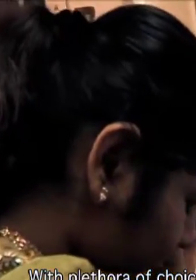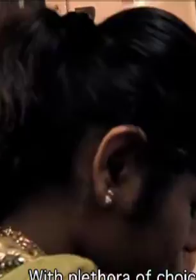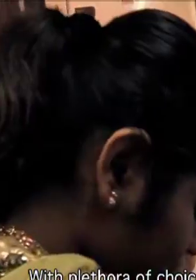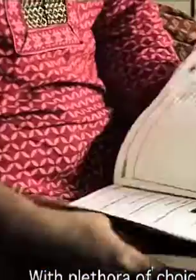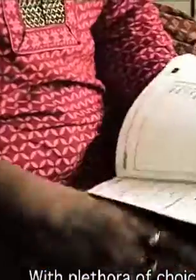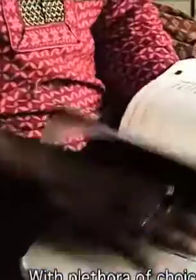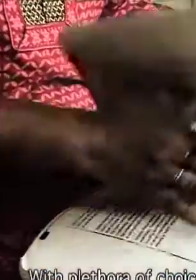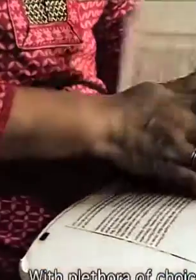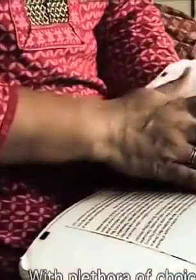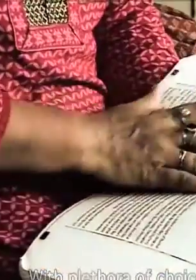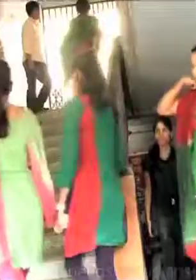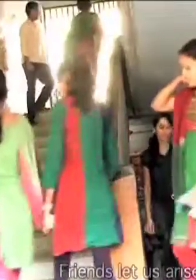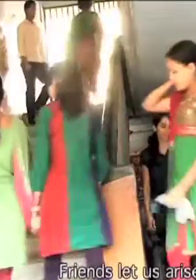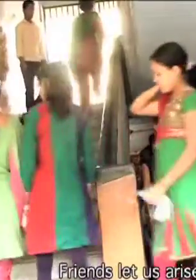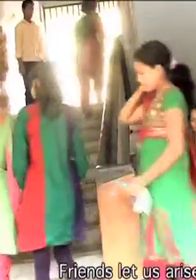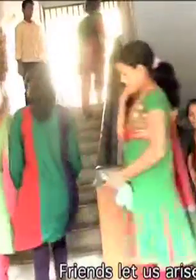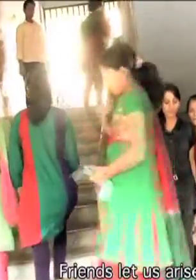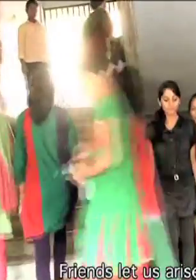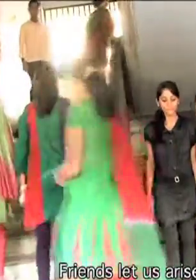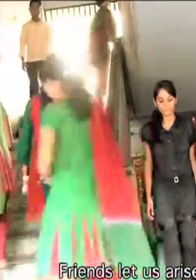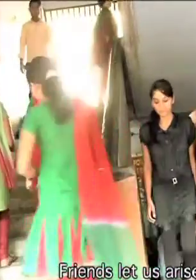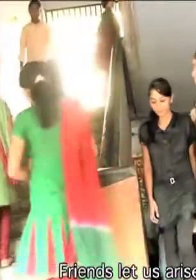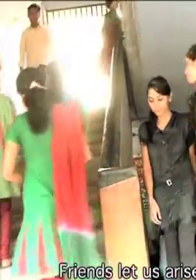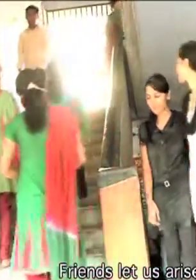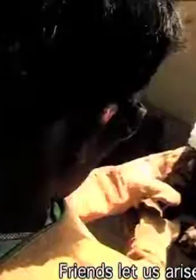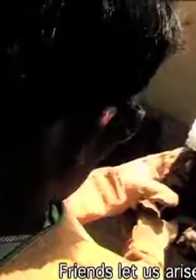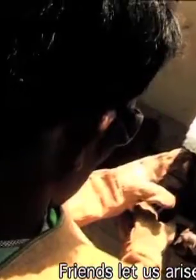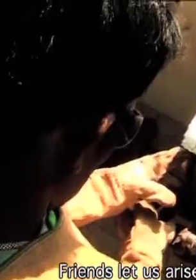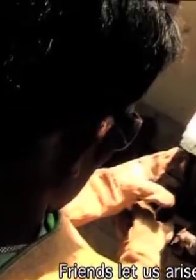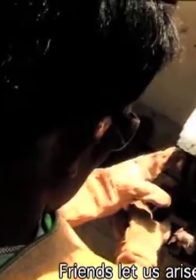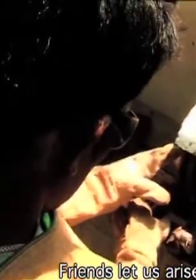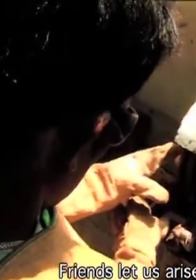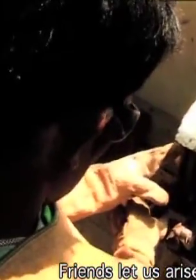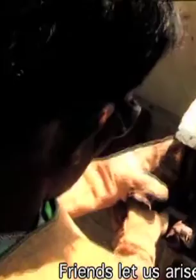युक्त हो। मित्रों हम उठे और जागे,